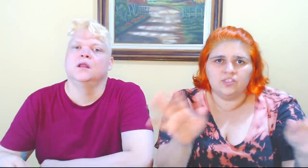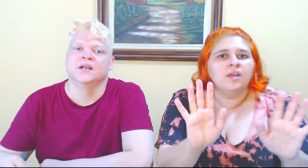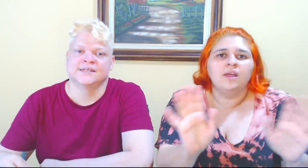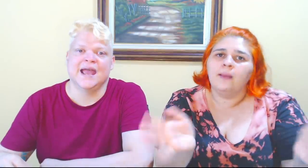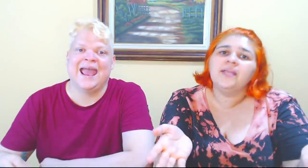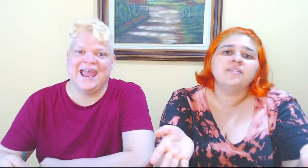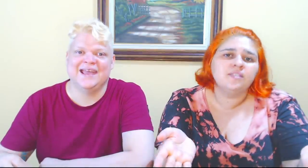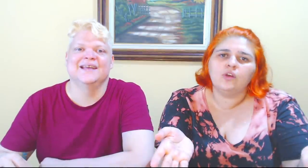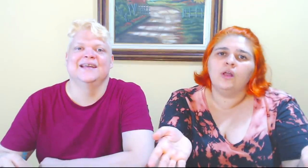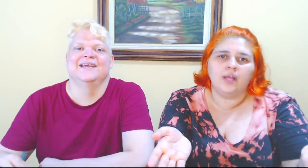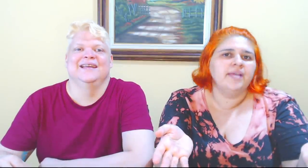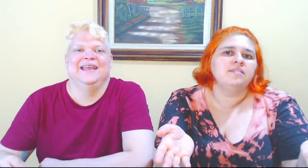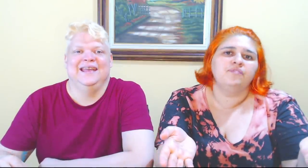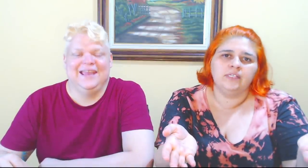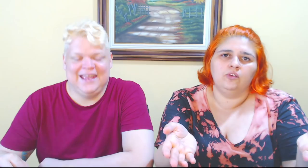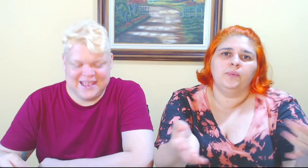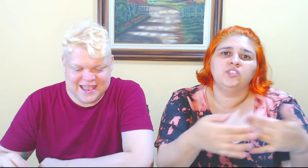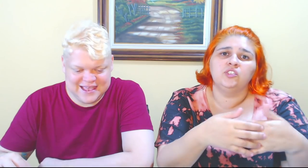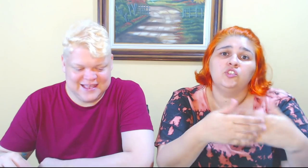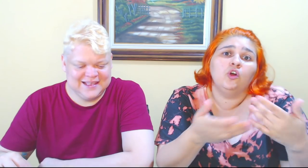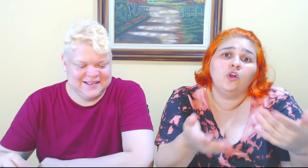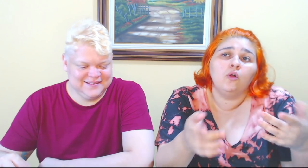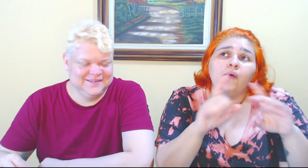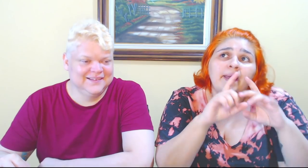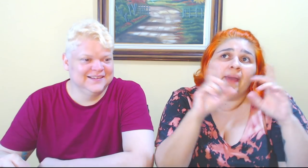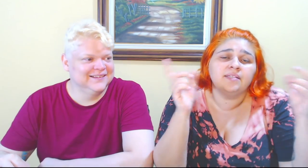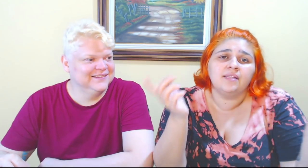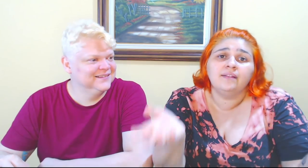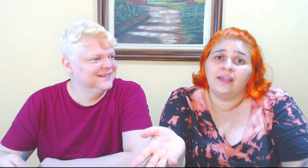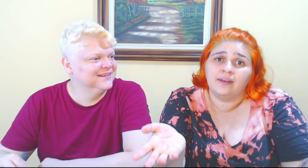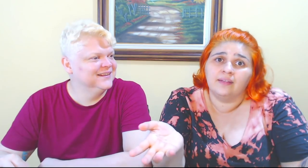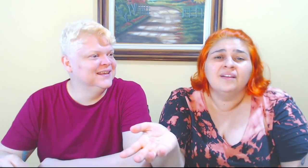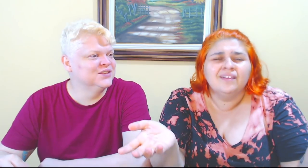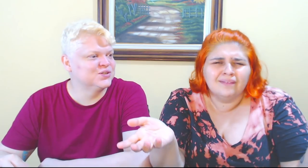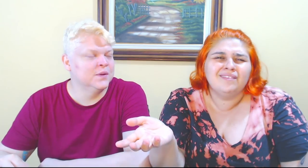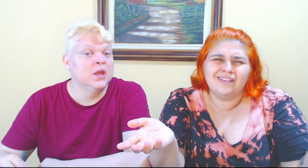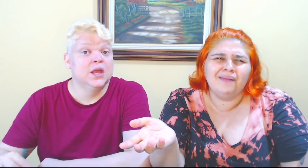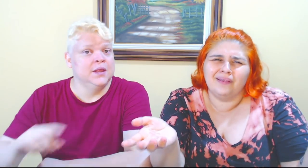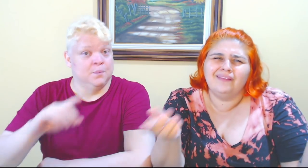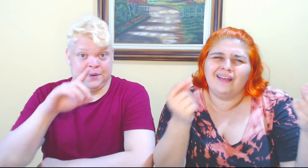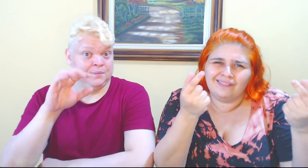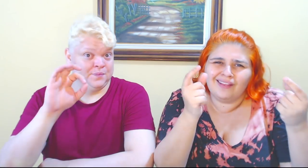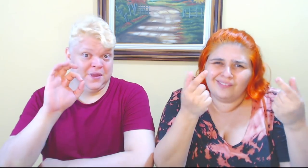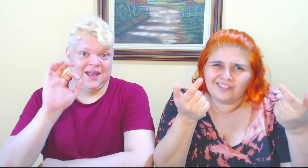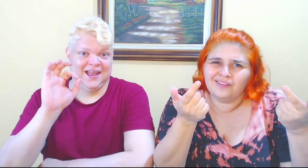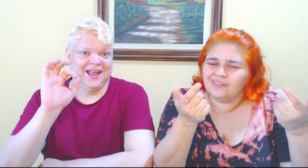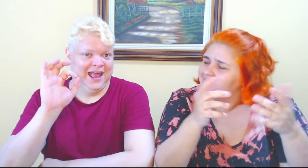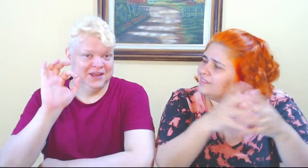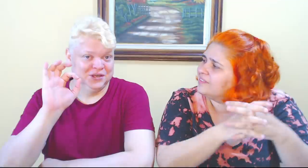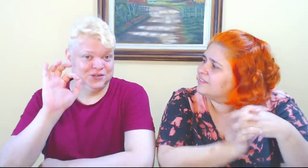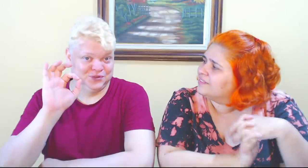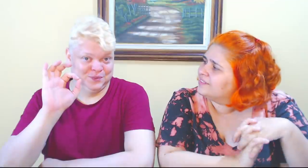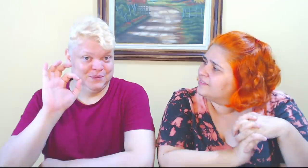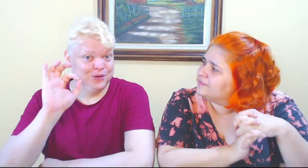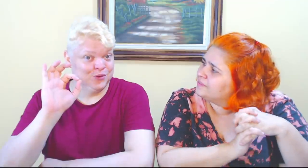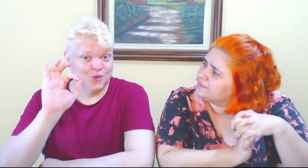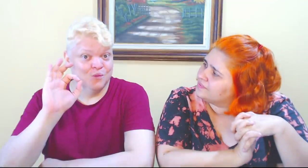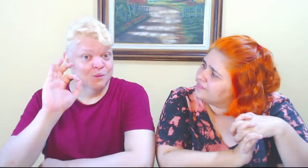Preciso colocar esse fator Porque a gente chorou Com o IMAX na tela Isso Sabe A gente primeiro Tomou um